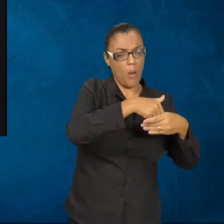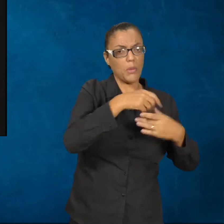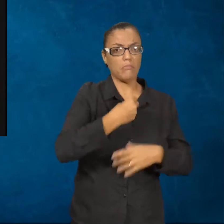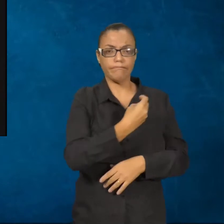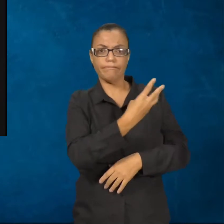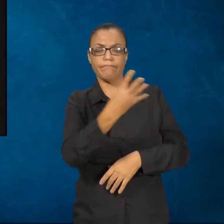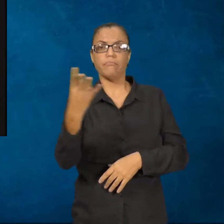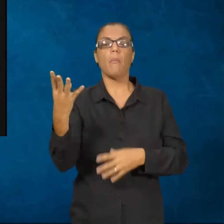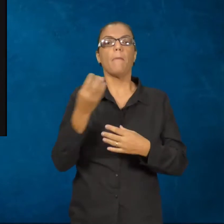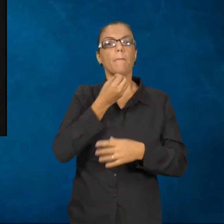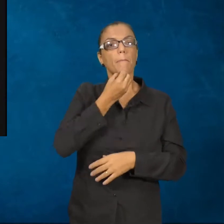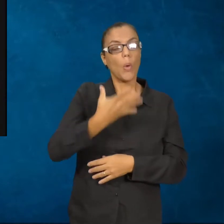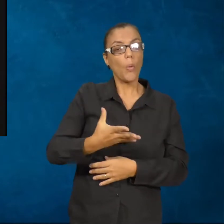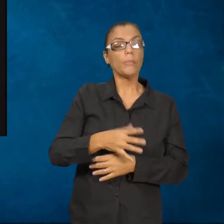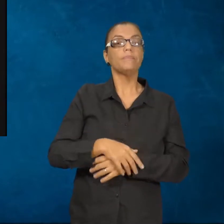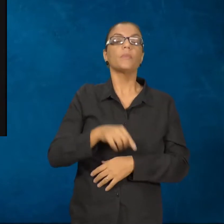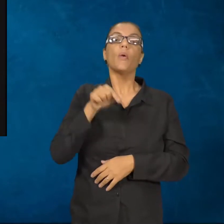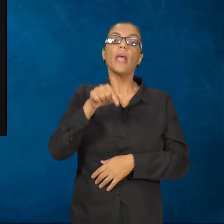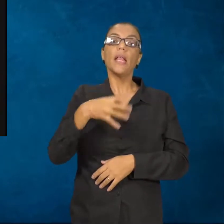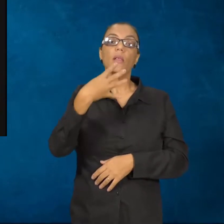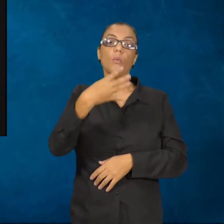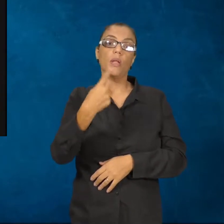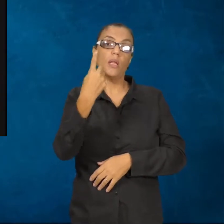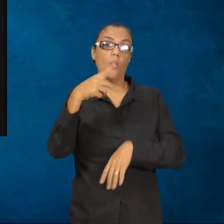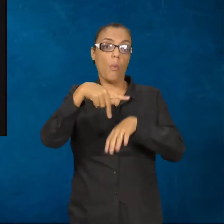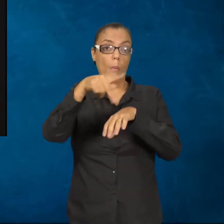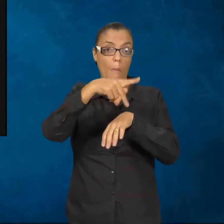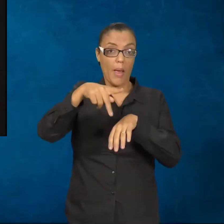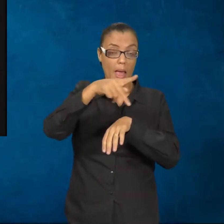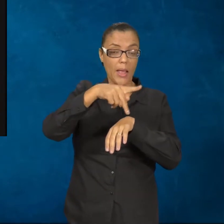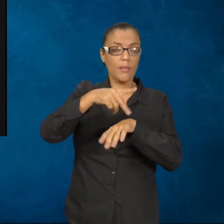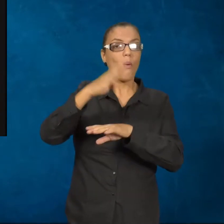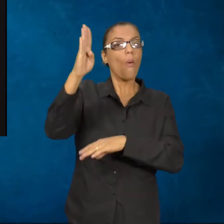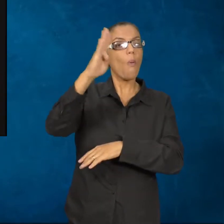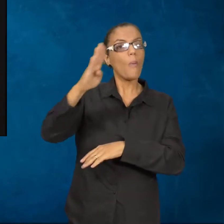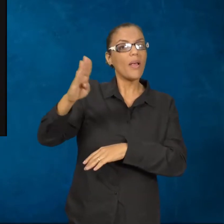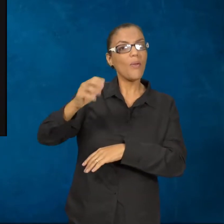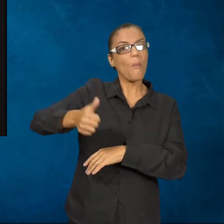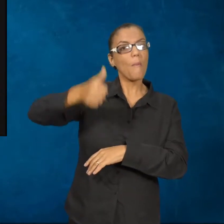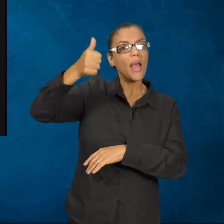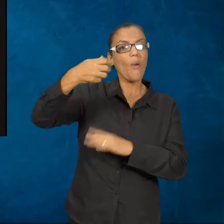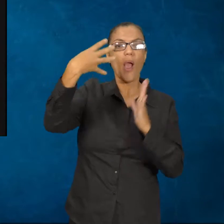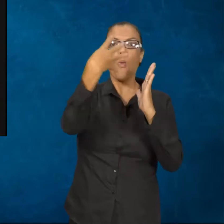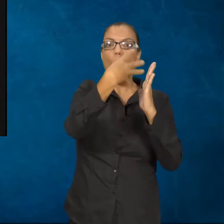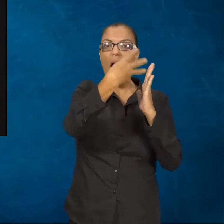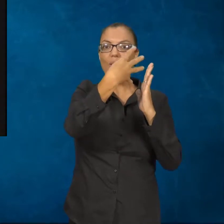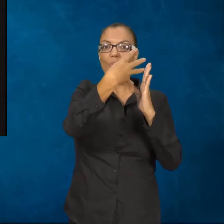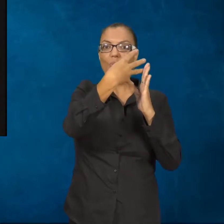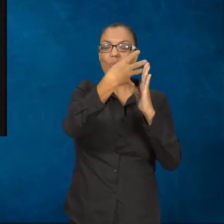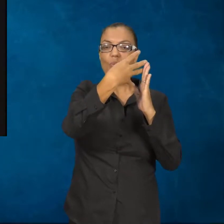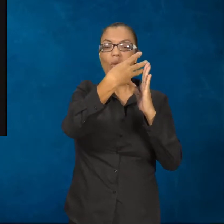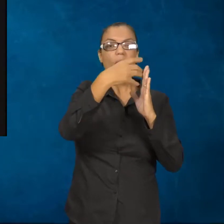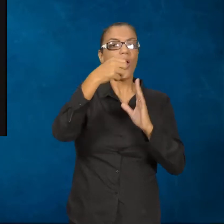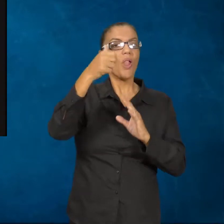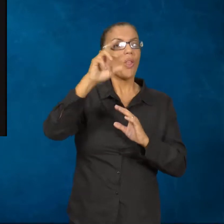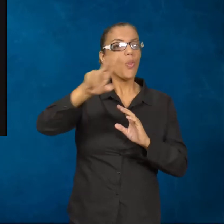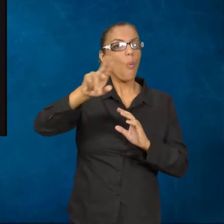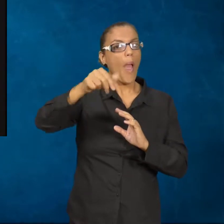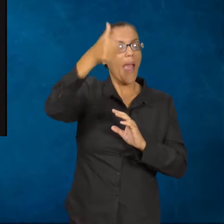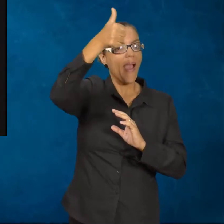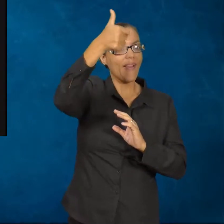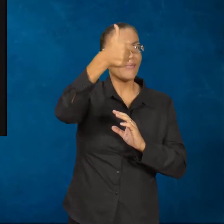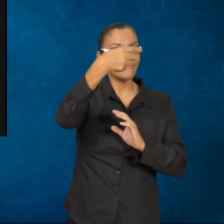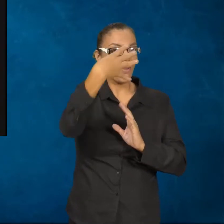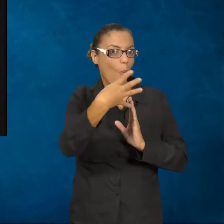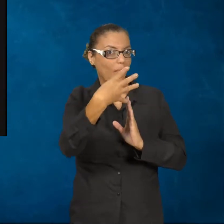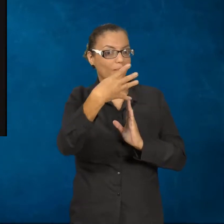Desses 41 países, a melhor colocação do Brasil numa das competências foi 4º lugar,